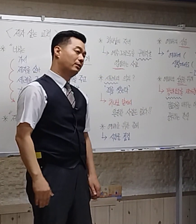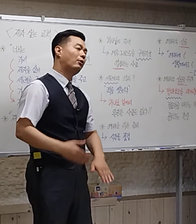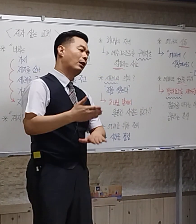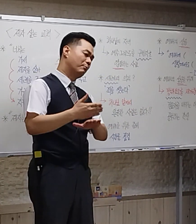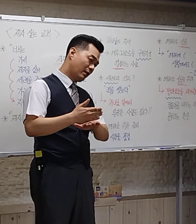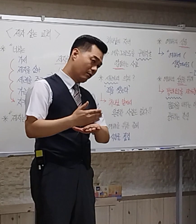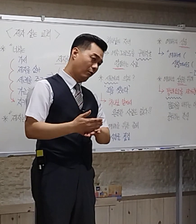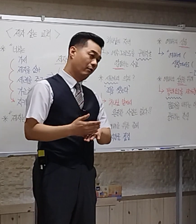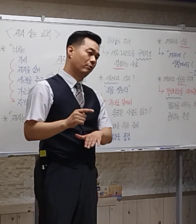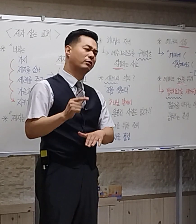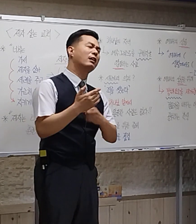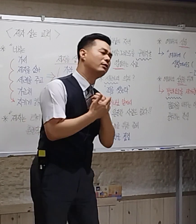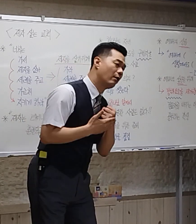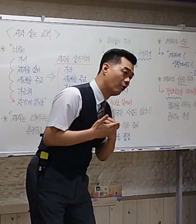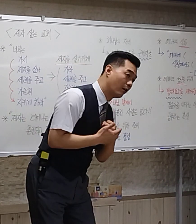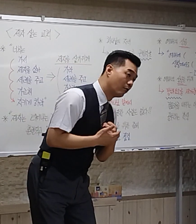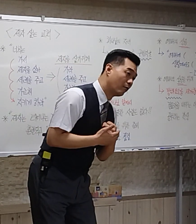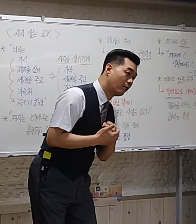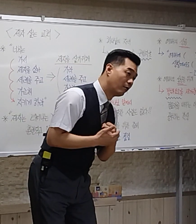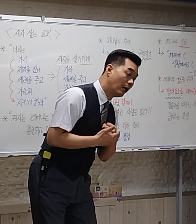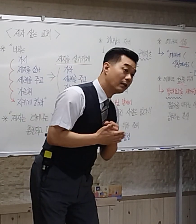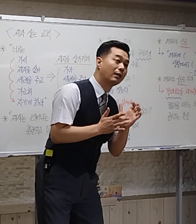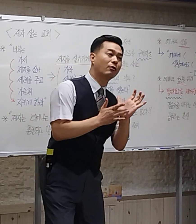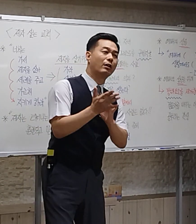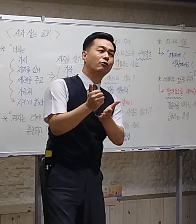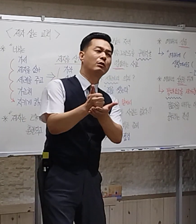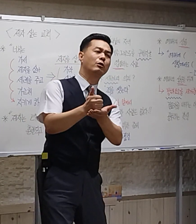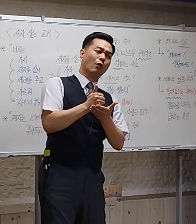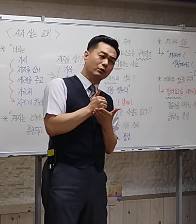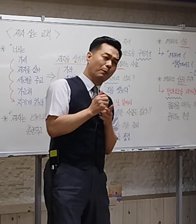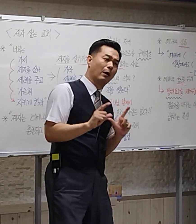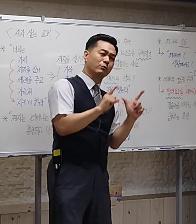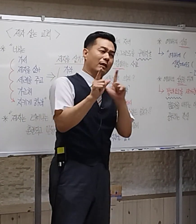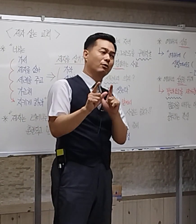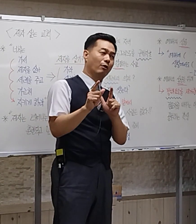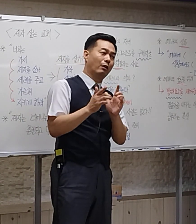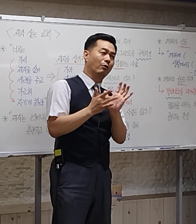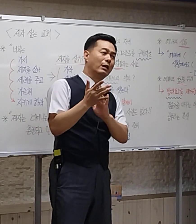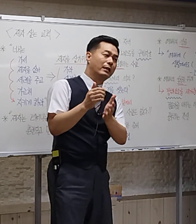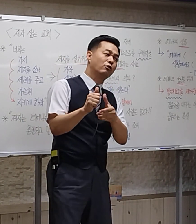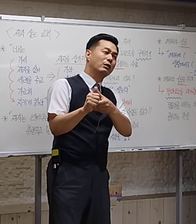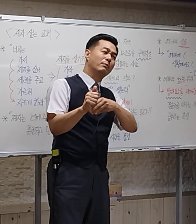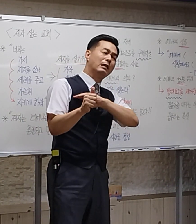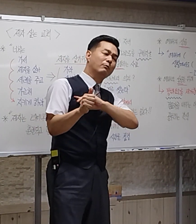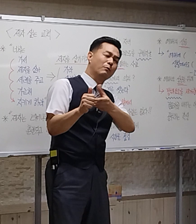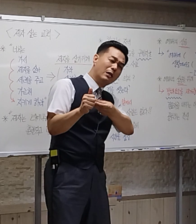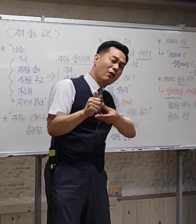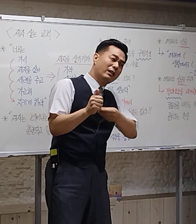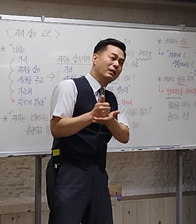그래서 감사한 거예요. 그게 은혜인 거예요. 그래서 예수님을 영접하고 사는 거예요. 예수님 이름을 빌려야 되니까.